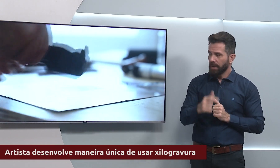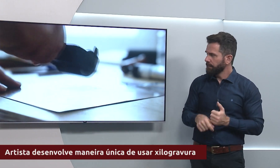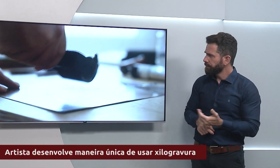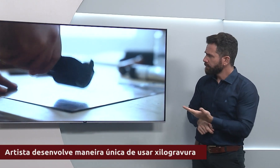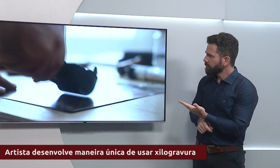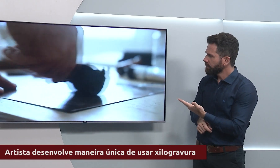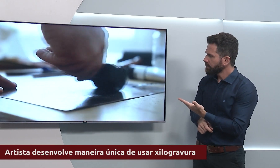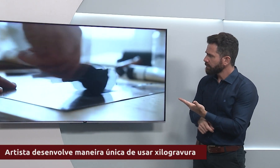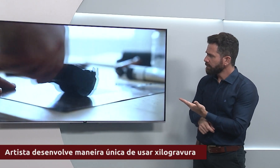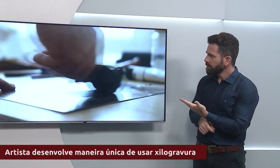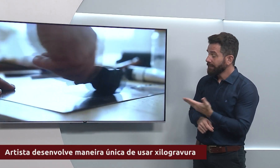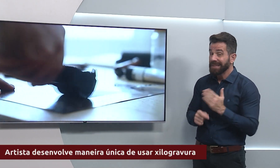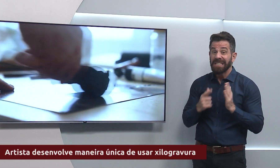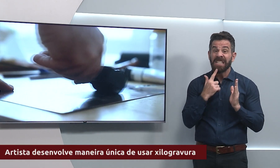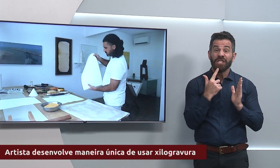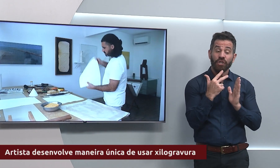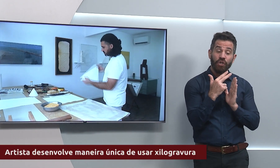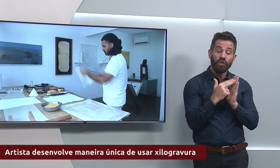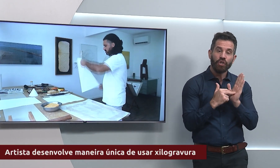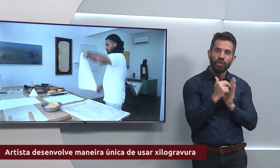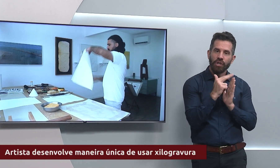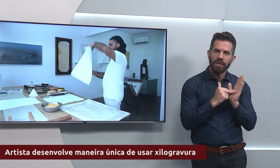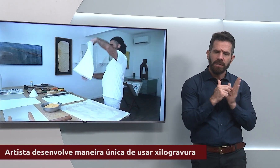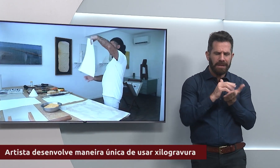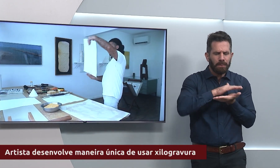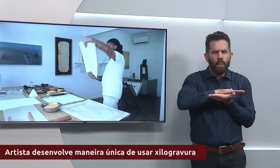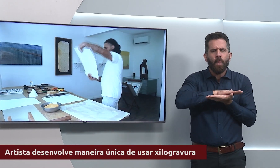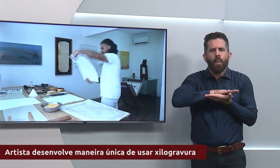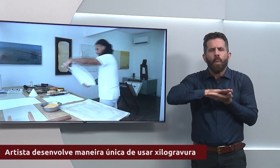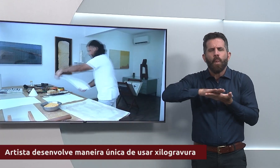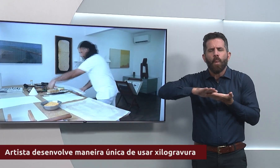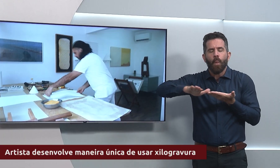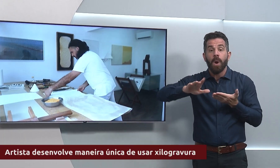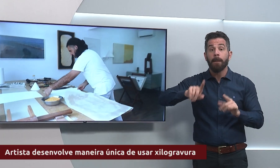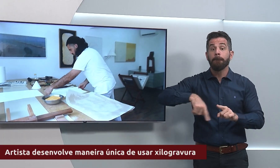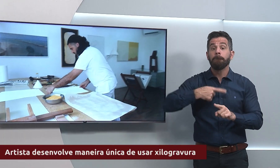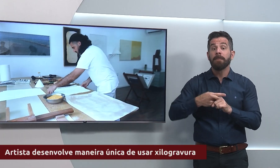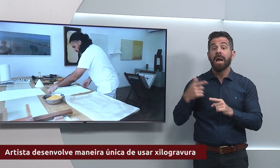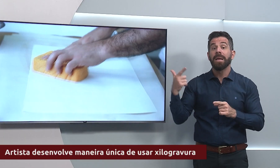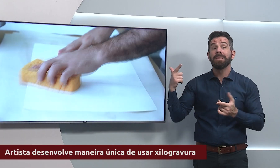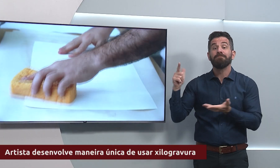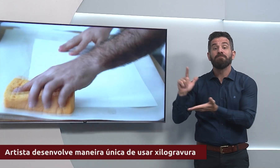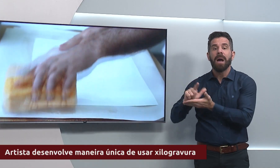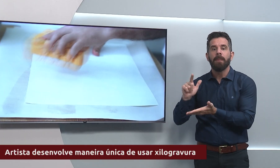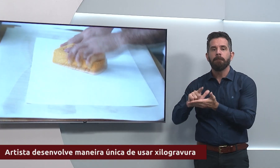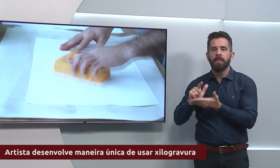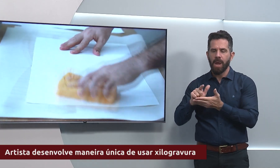de forma uniforme. O papel é preparado com delicadeza.